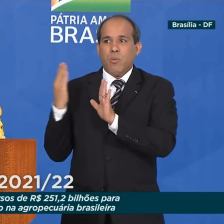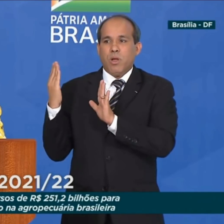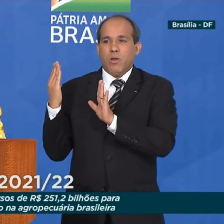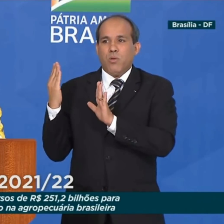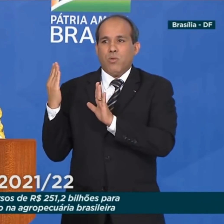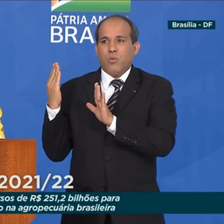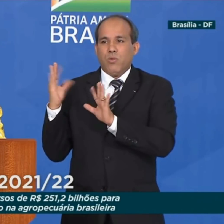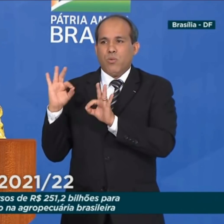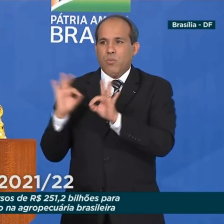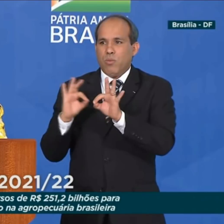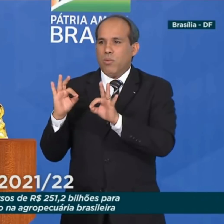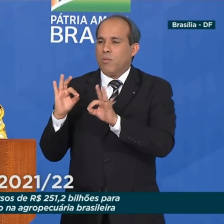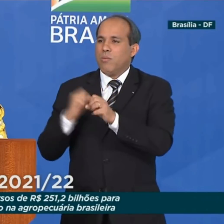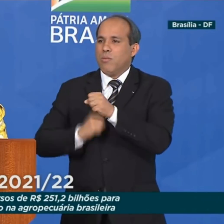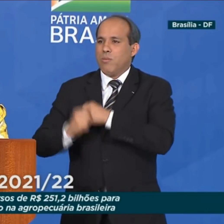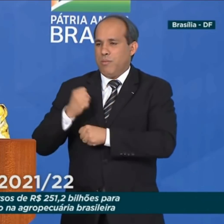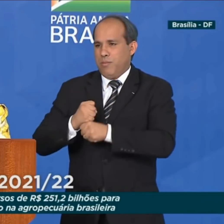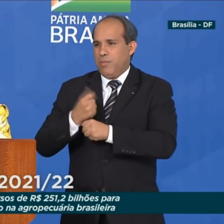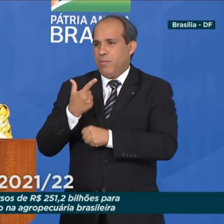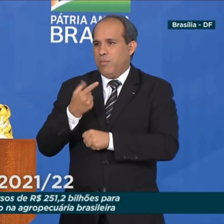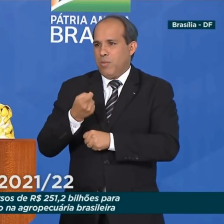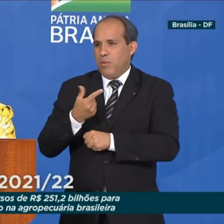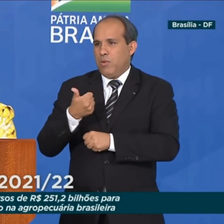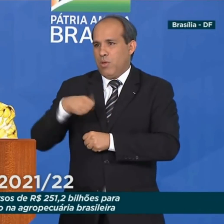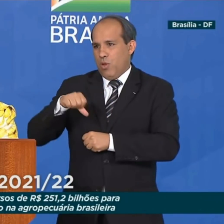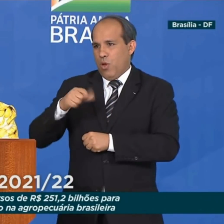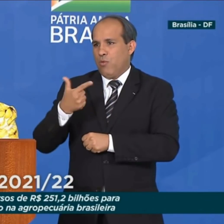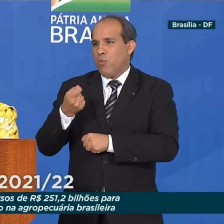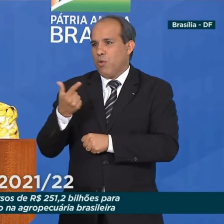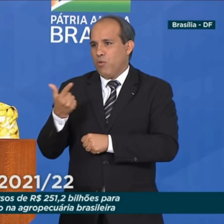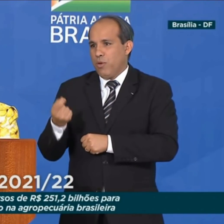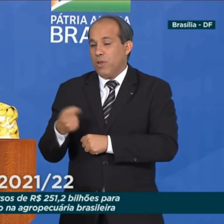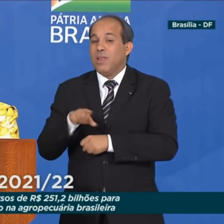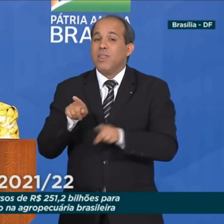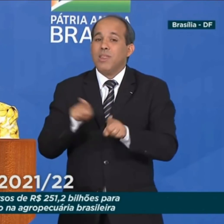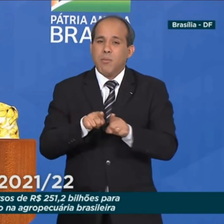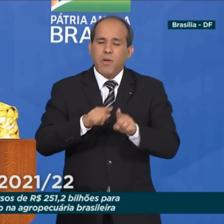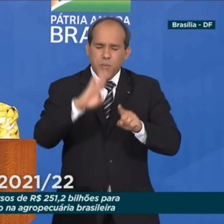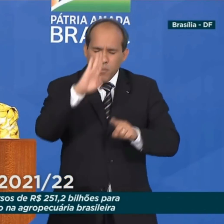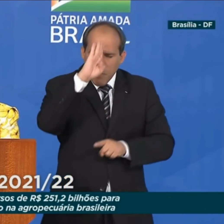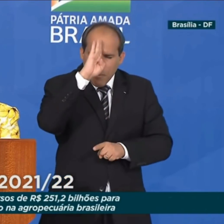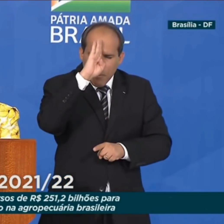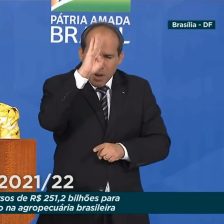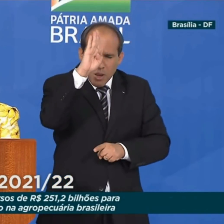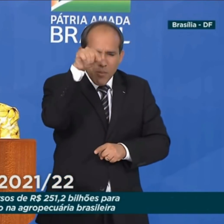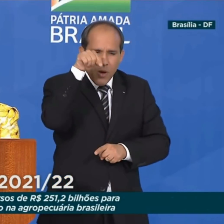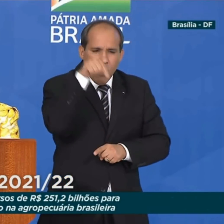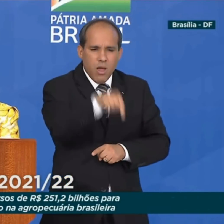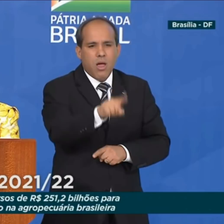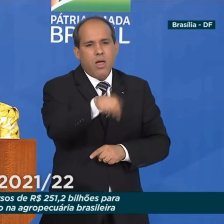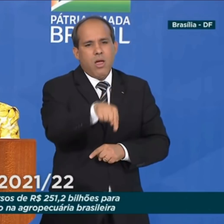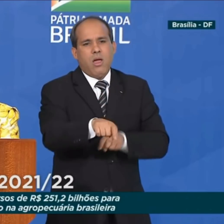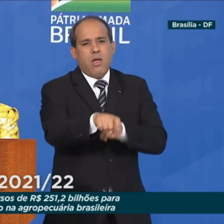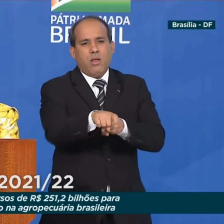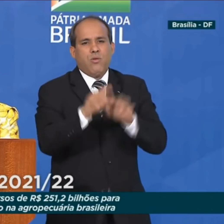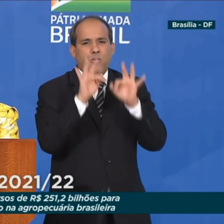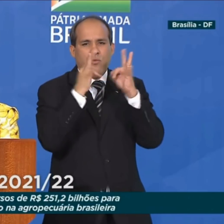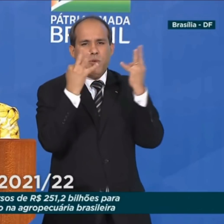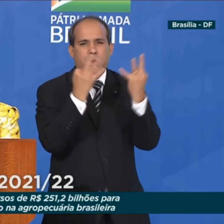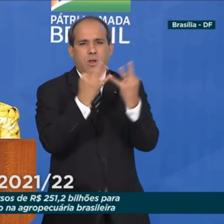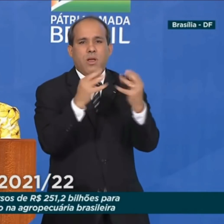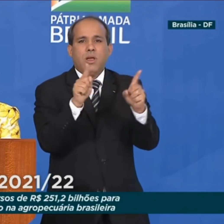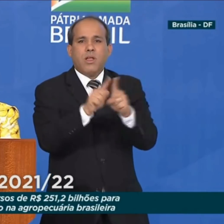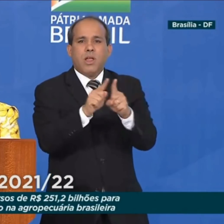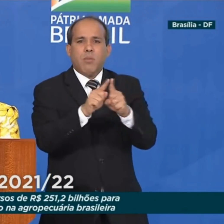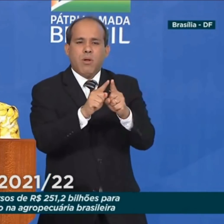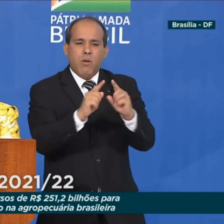ao plano passado. Novamente, nós priorizamos a agricultura familiar e os